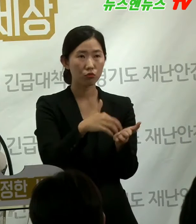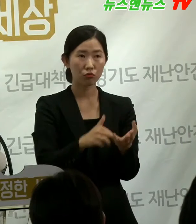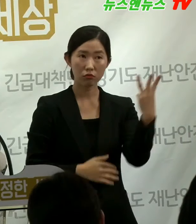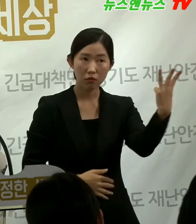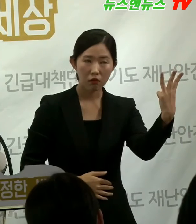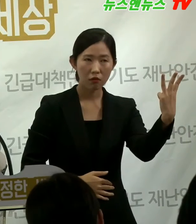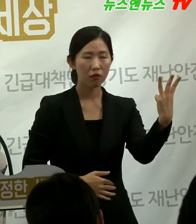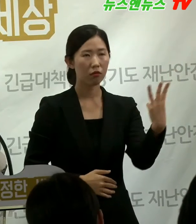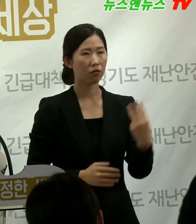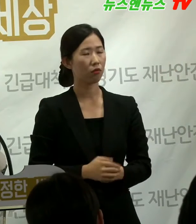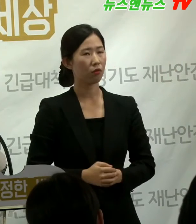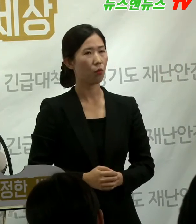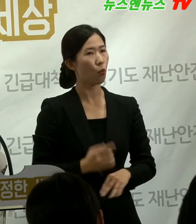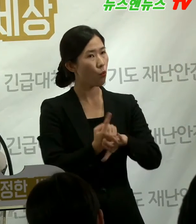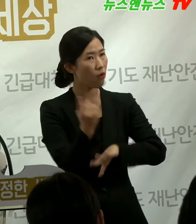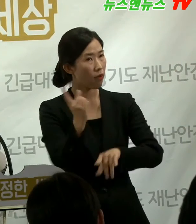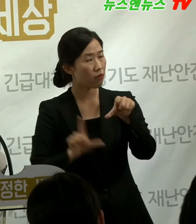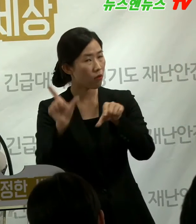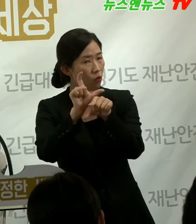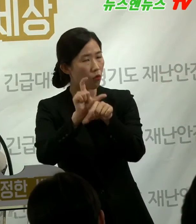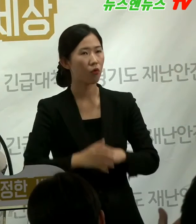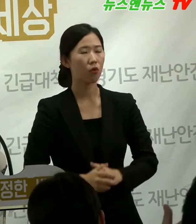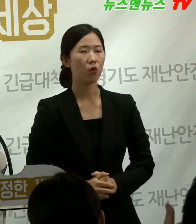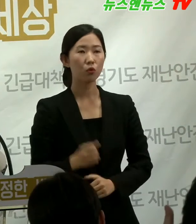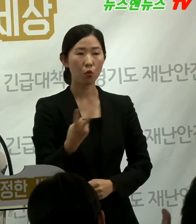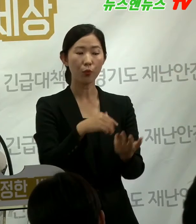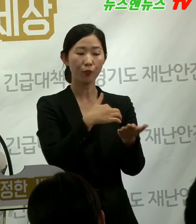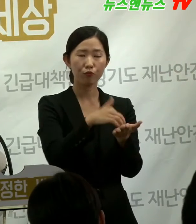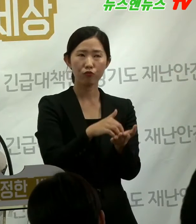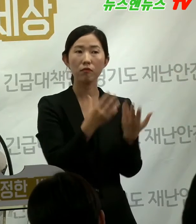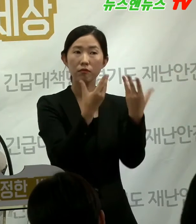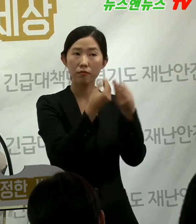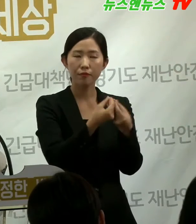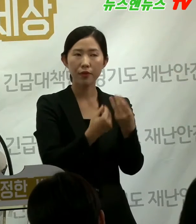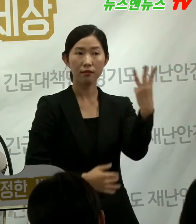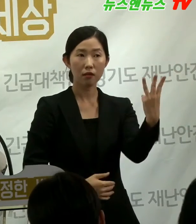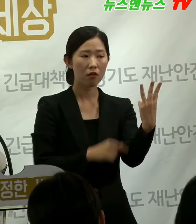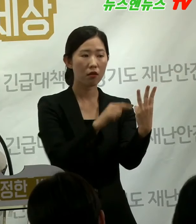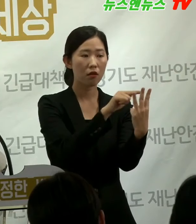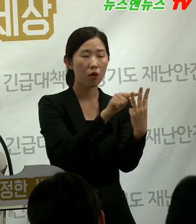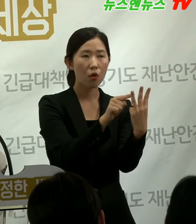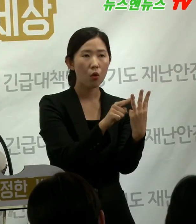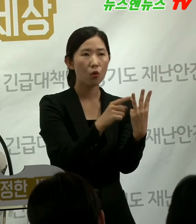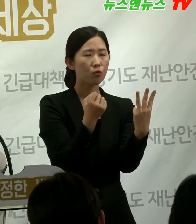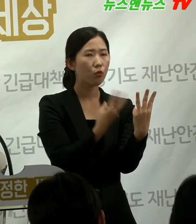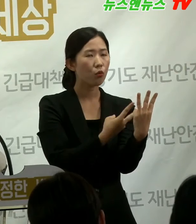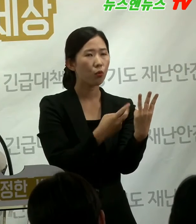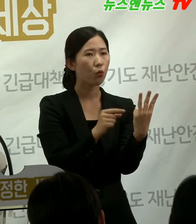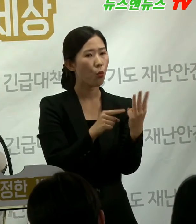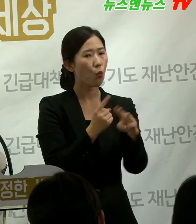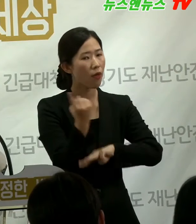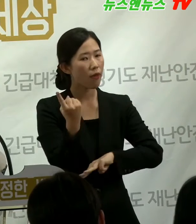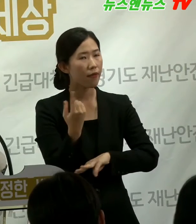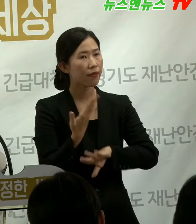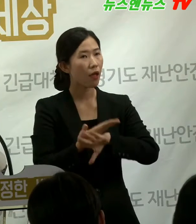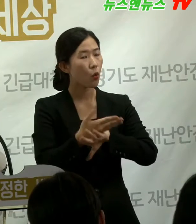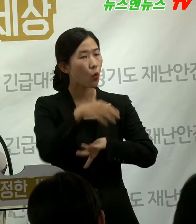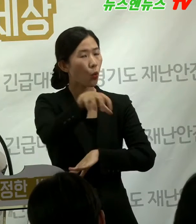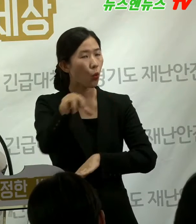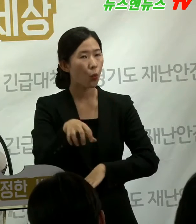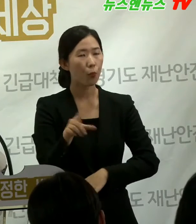네. 그렇다면 이 세 가지 업종으로 분류된 다중이용시설의 숫자가 사실 궁금합니다. 그리고 또 이런 시설들의